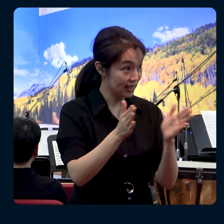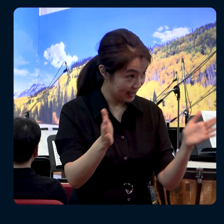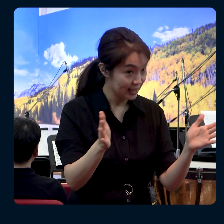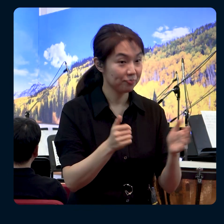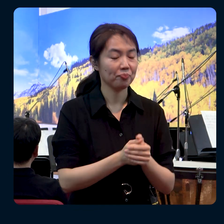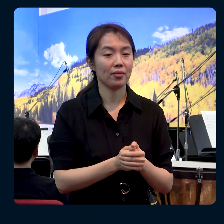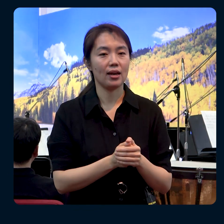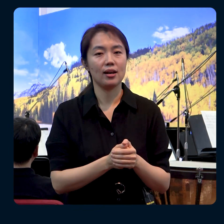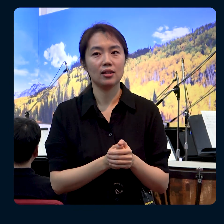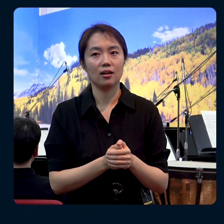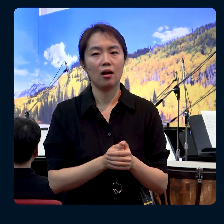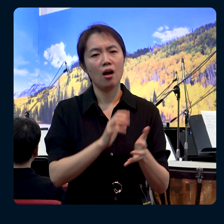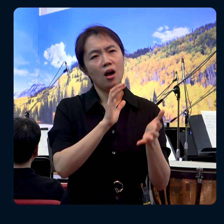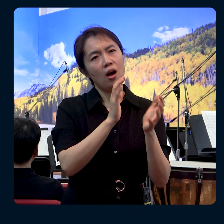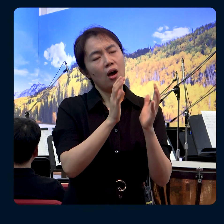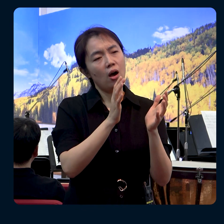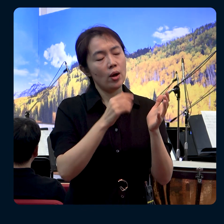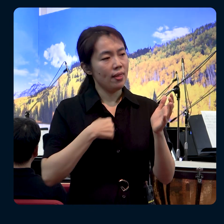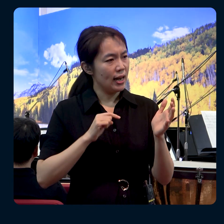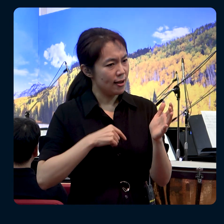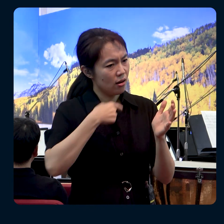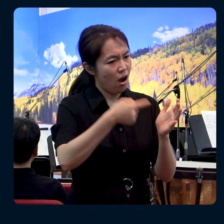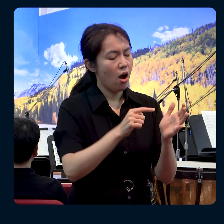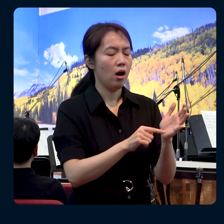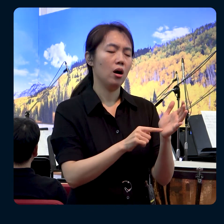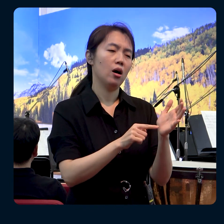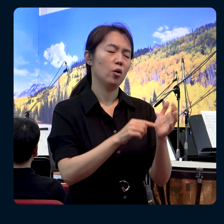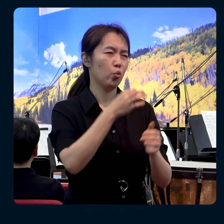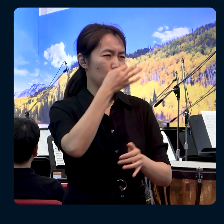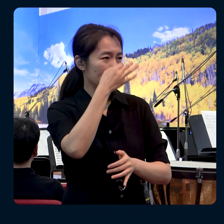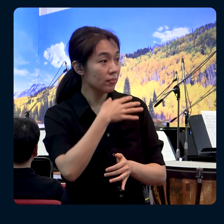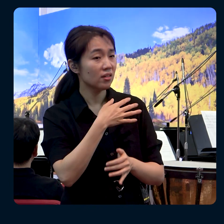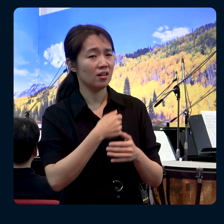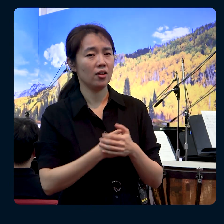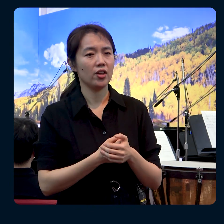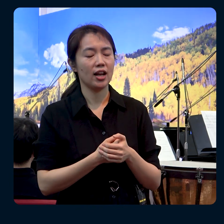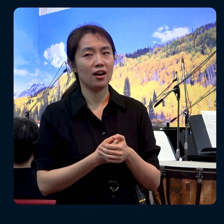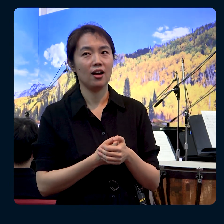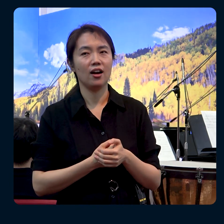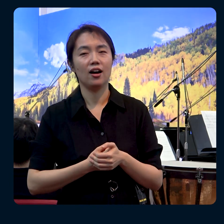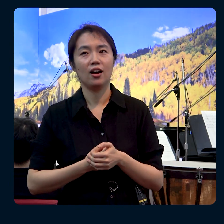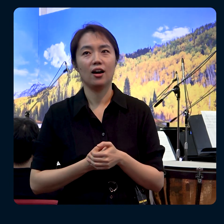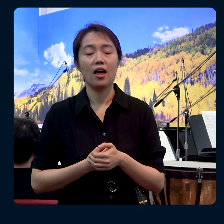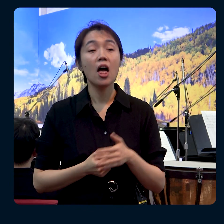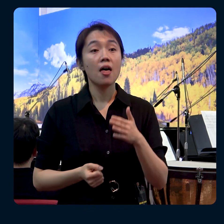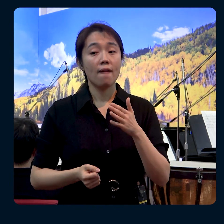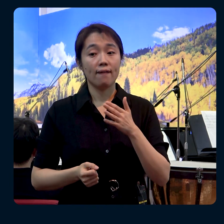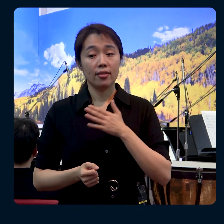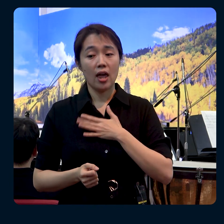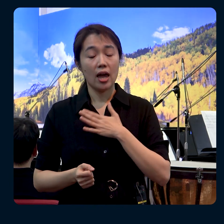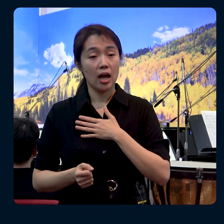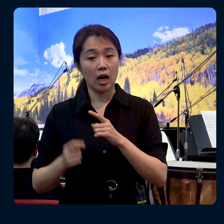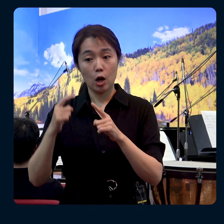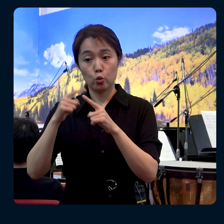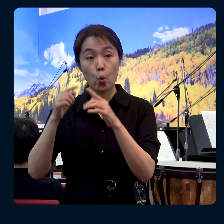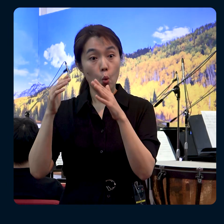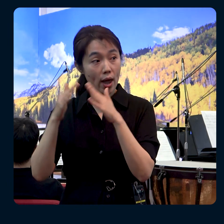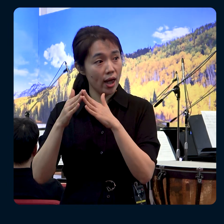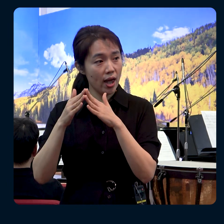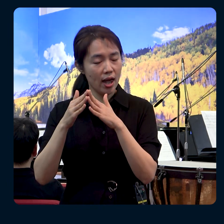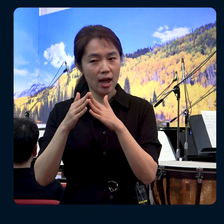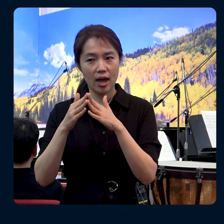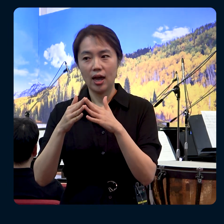주민공청회를 통과하는데 정말 힘들었어요. 그래도 정말 어찌어찌 해서 우리가 짓고 싶은 교회 모든